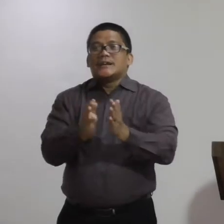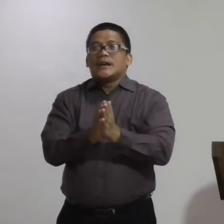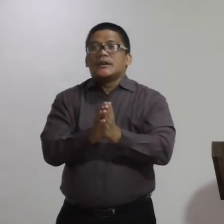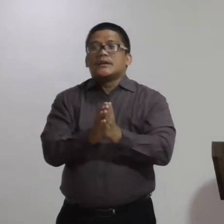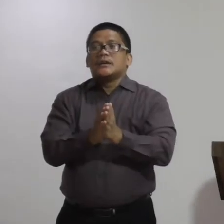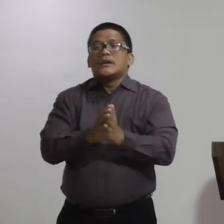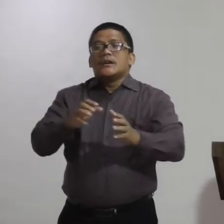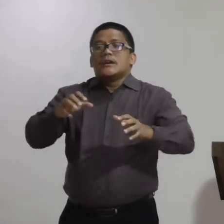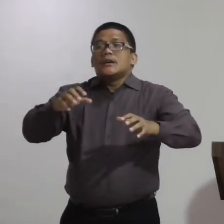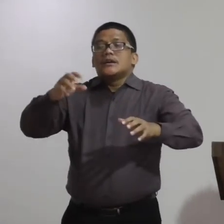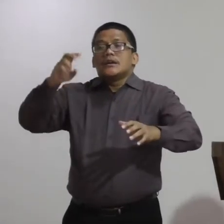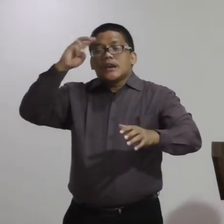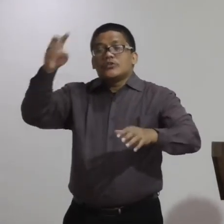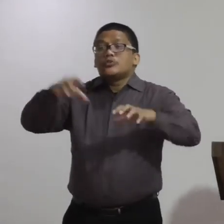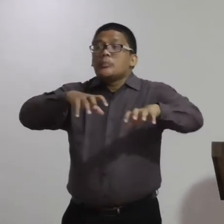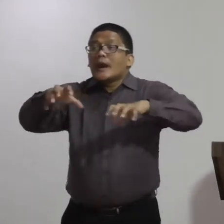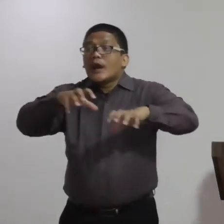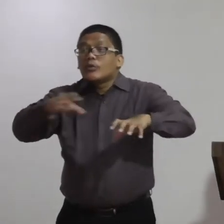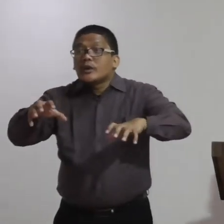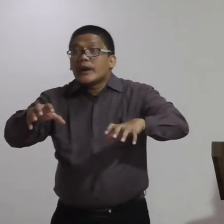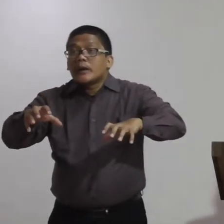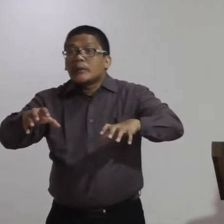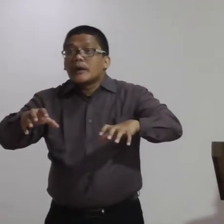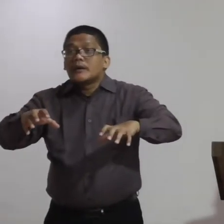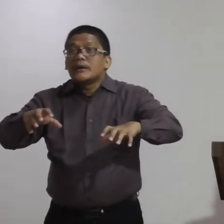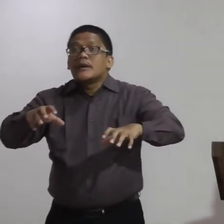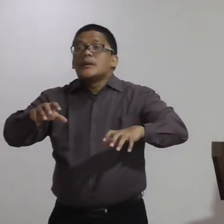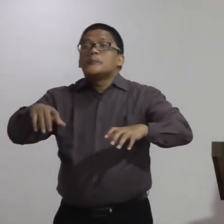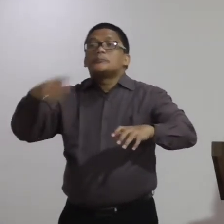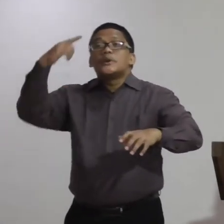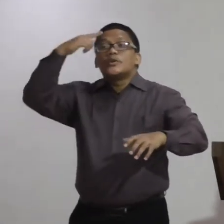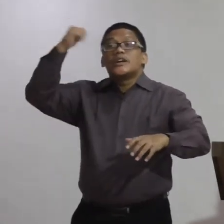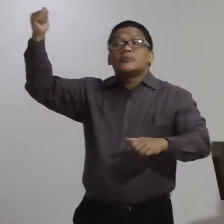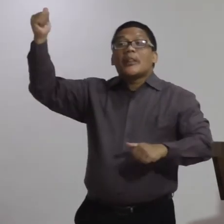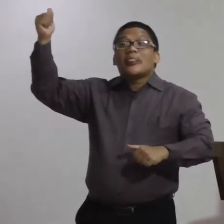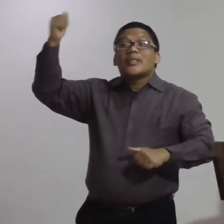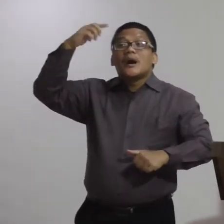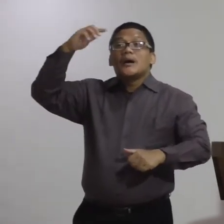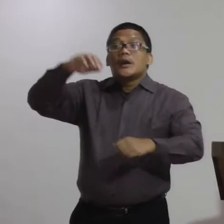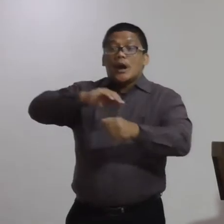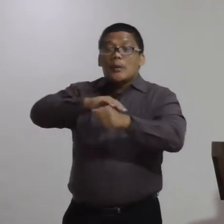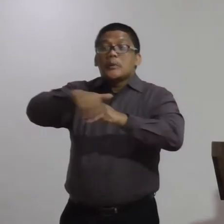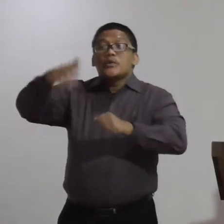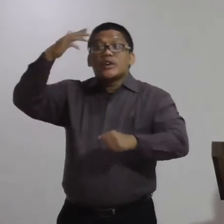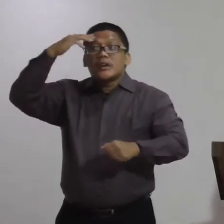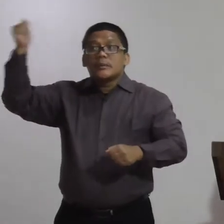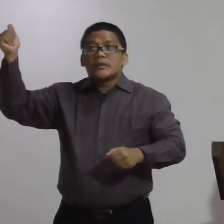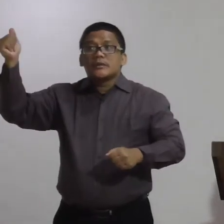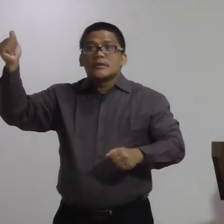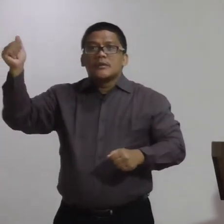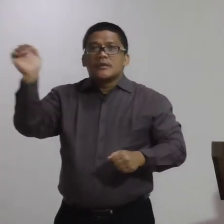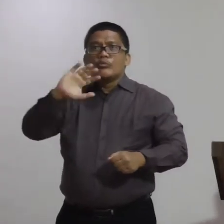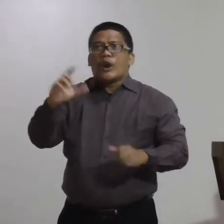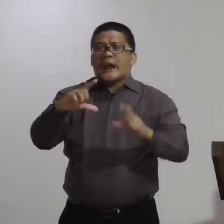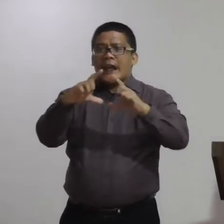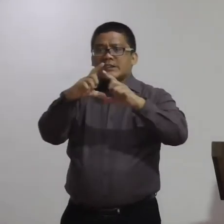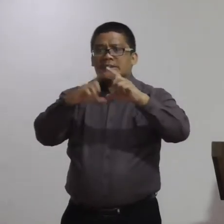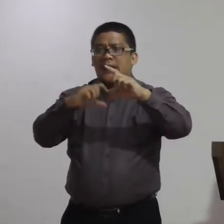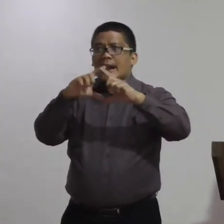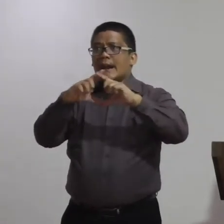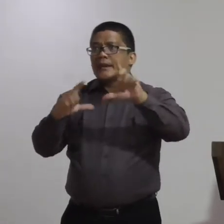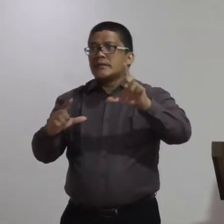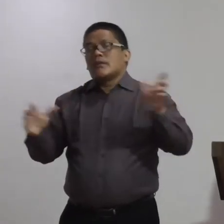melakukannya dengan apa? Yang dengan limpah dalam segala hikmat. Ya, bukan tindakan konyol,